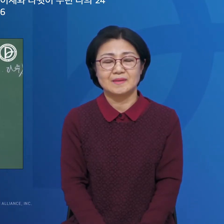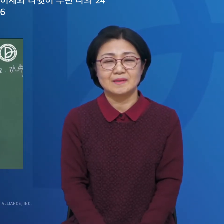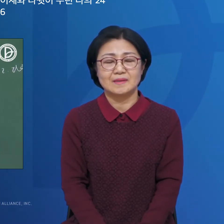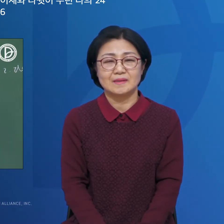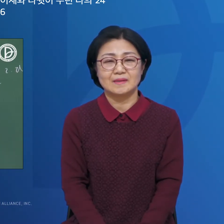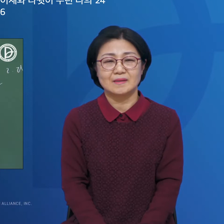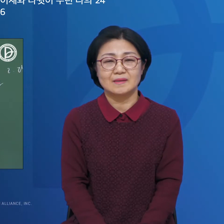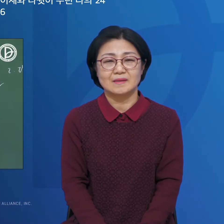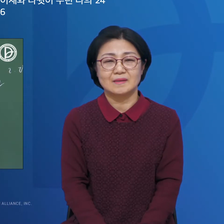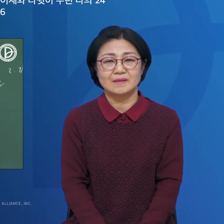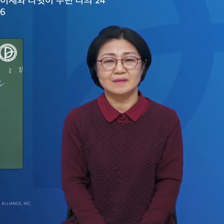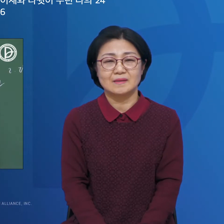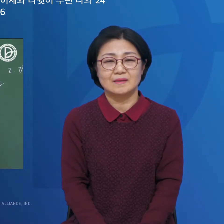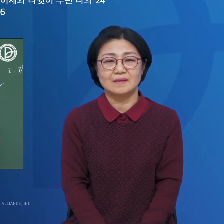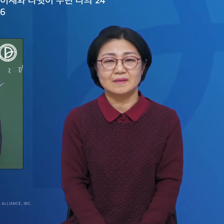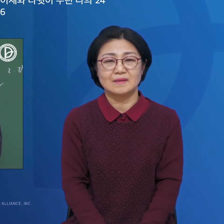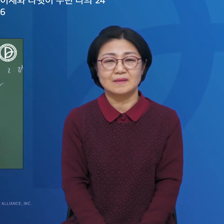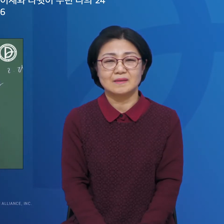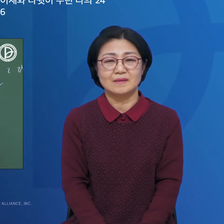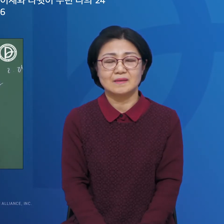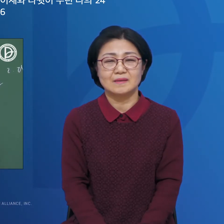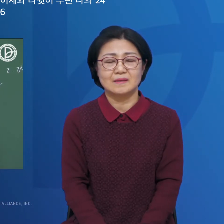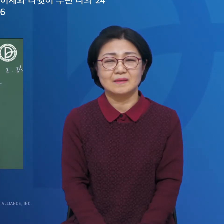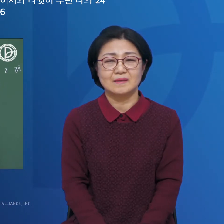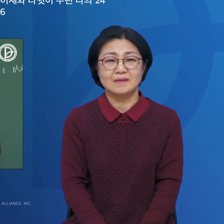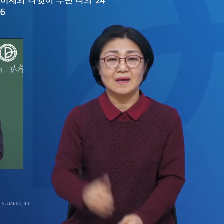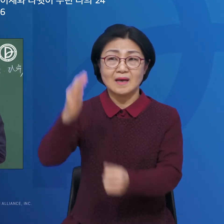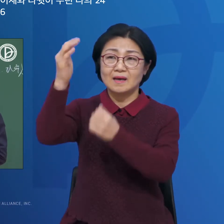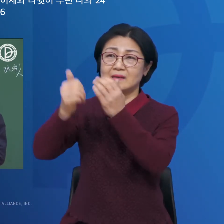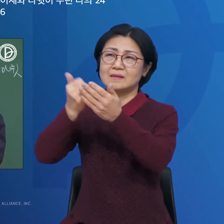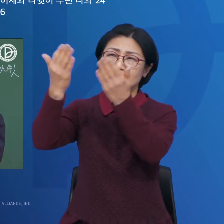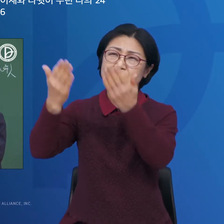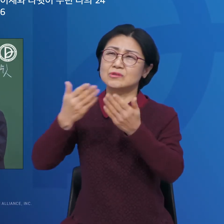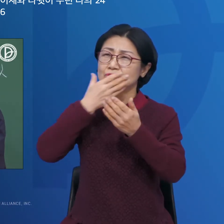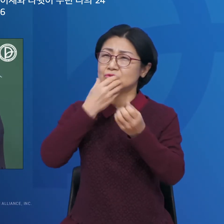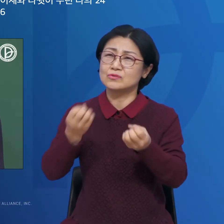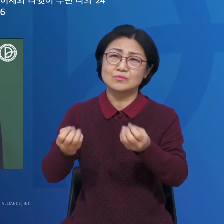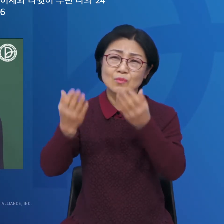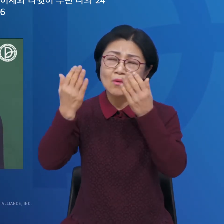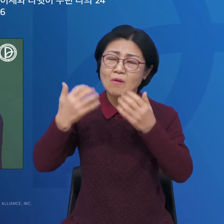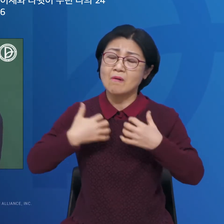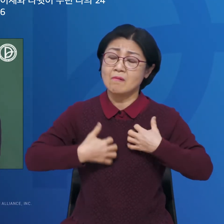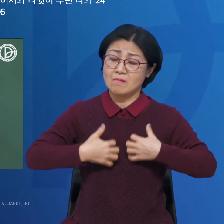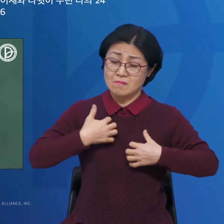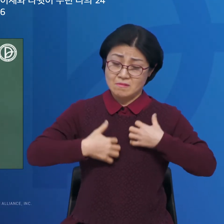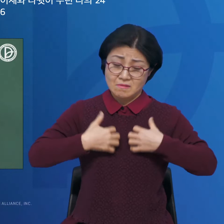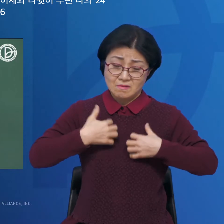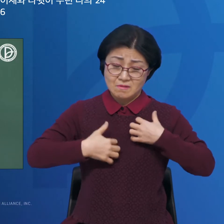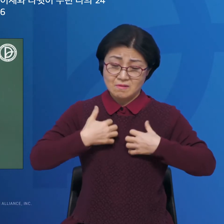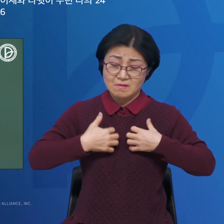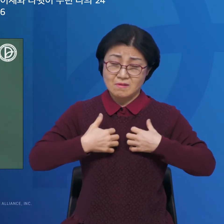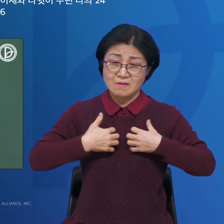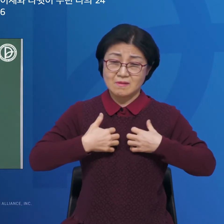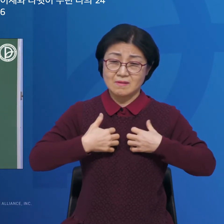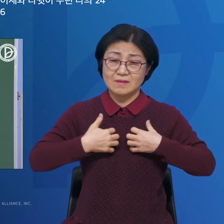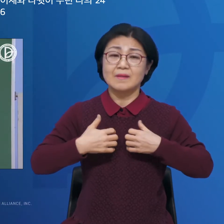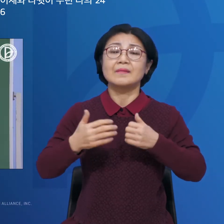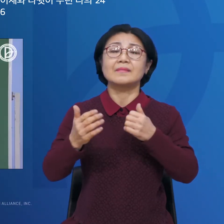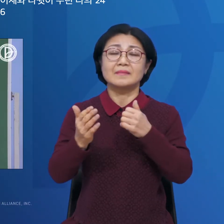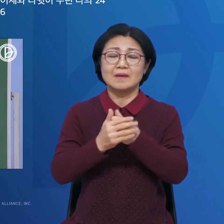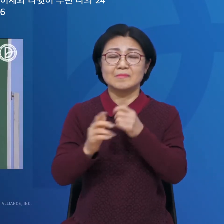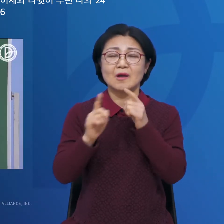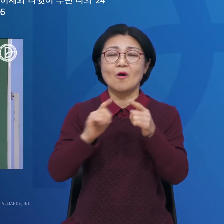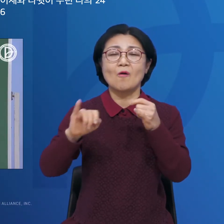있으니까 다윗이 언약을 미리 붙잡게 된 겁니다. And because he was able to enjoy this in advance, he was able to hold on to the covenant in advance.